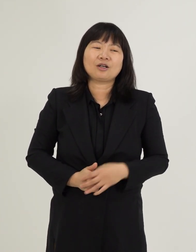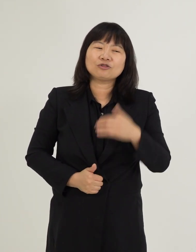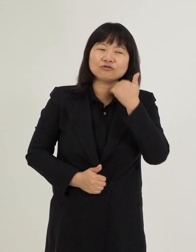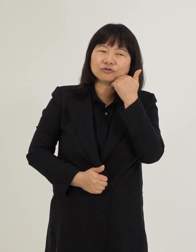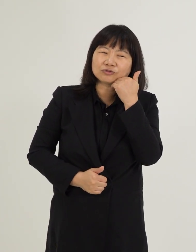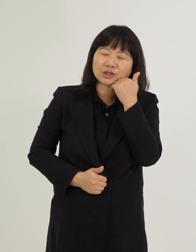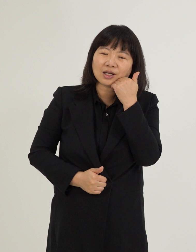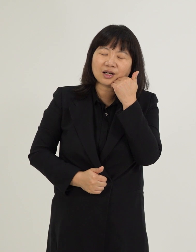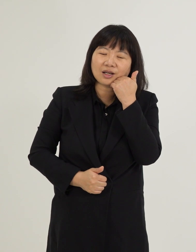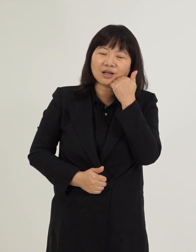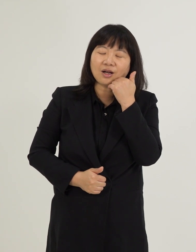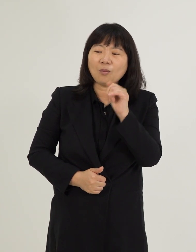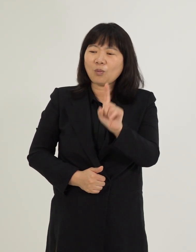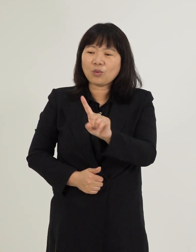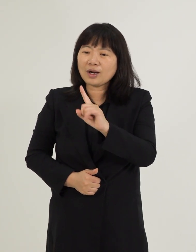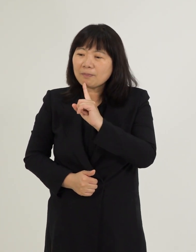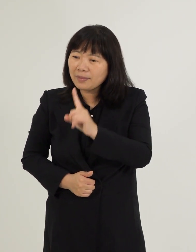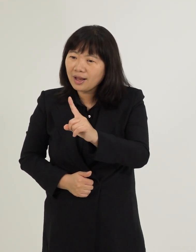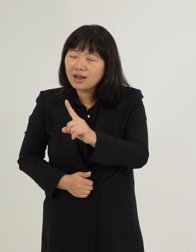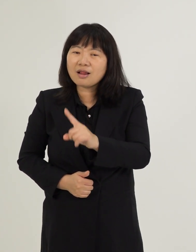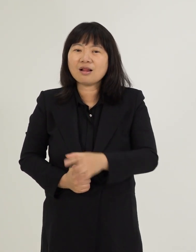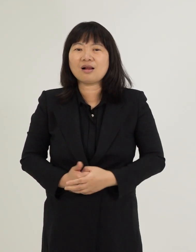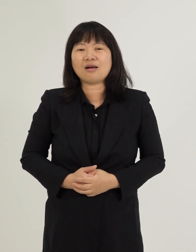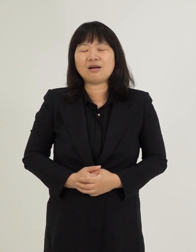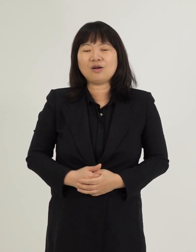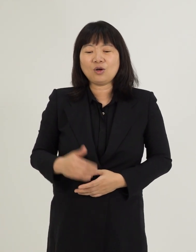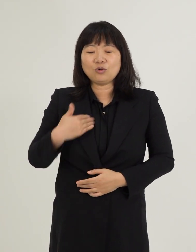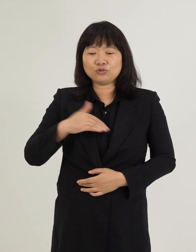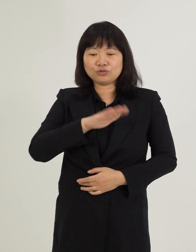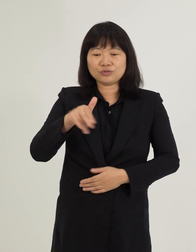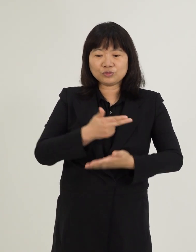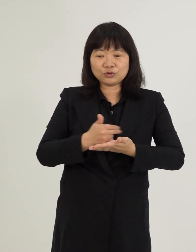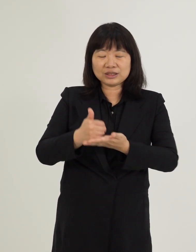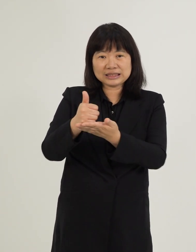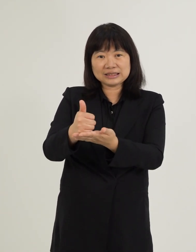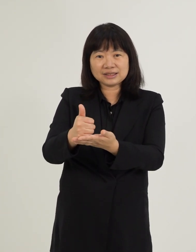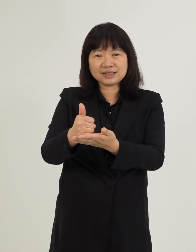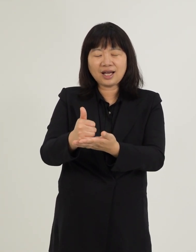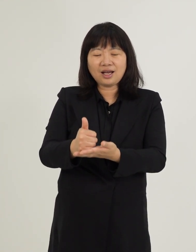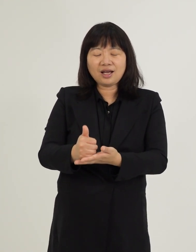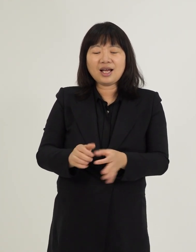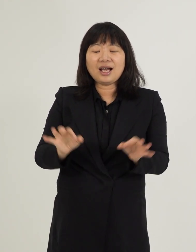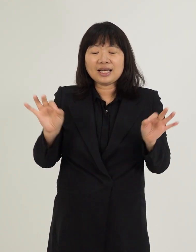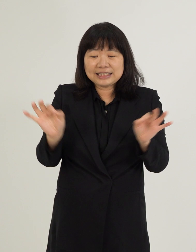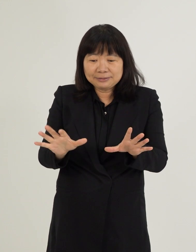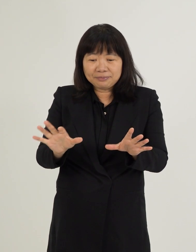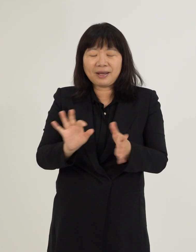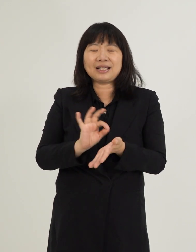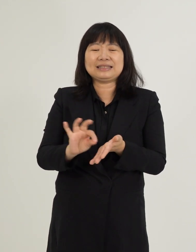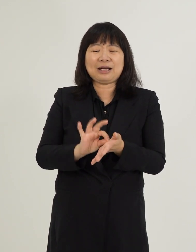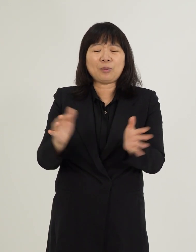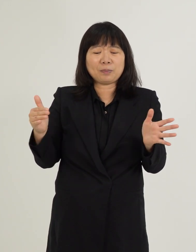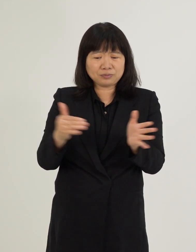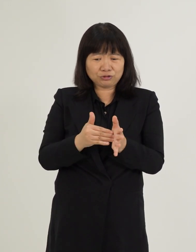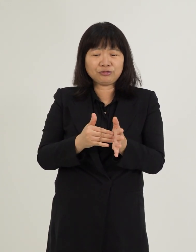누가 뭐라 그러거든 우리 주님이 금방 쓰고